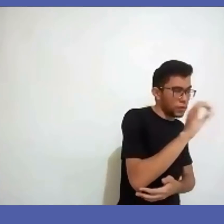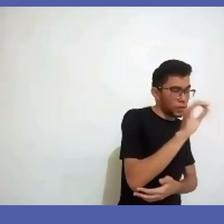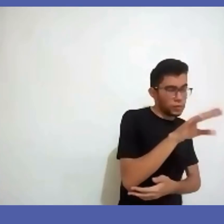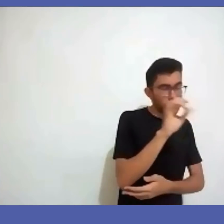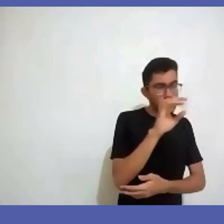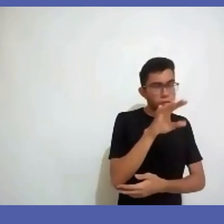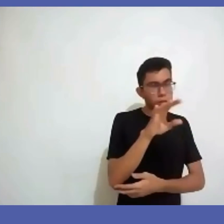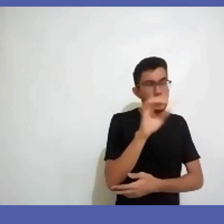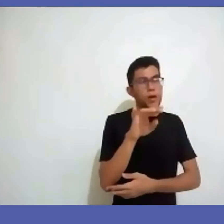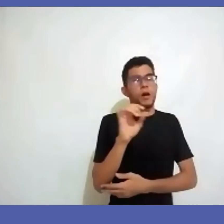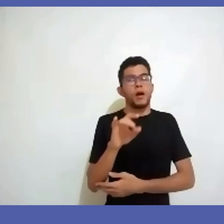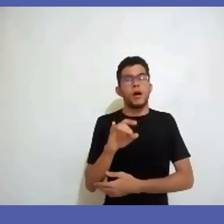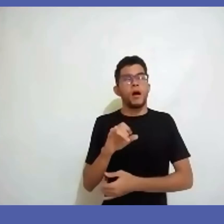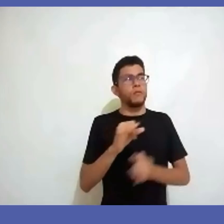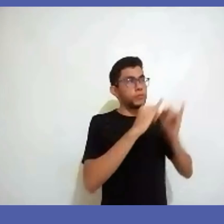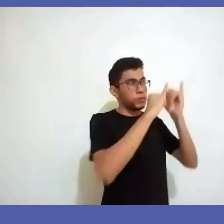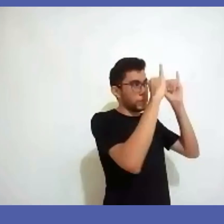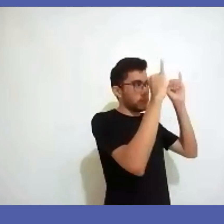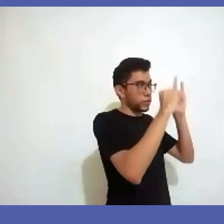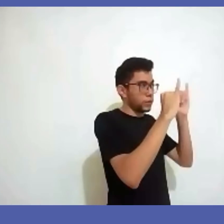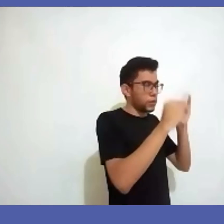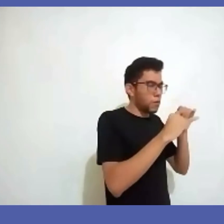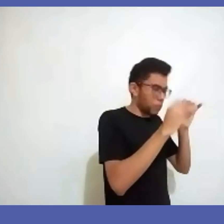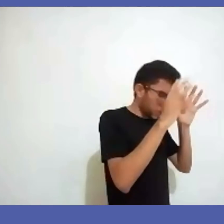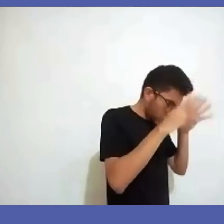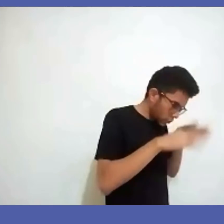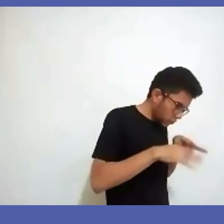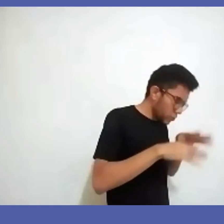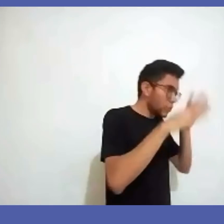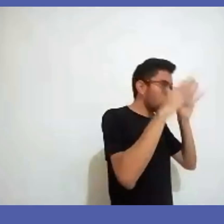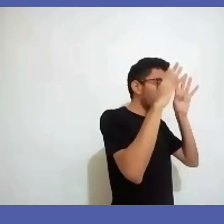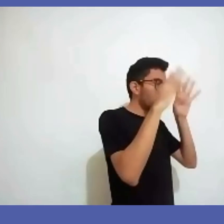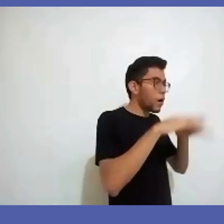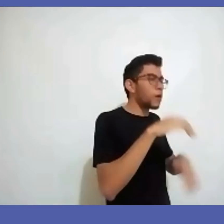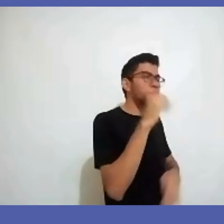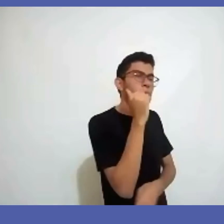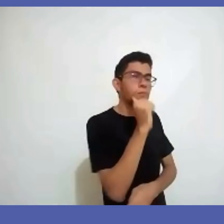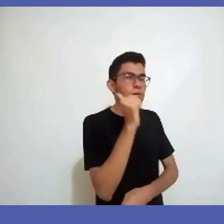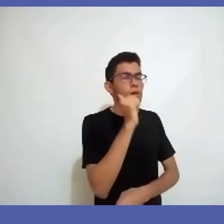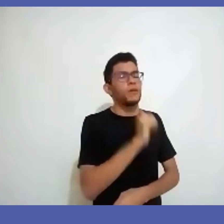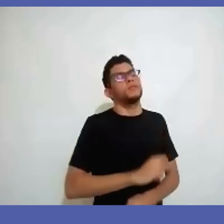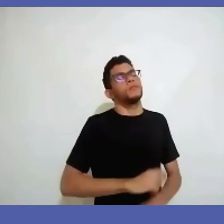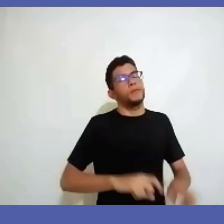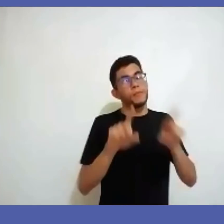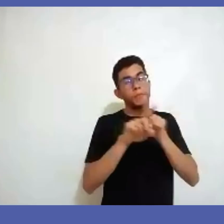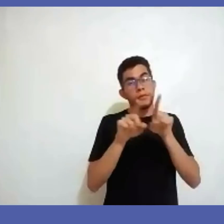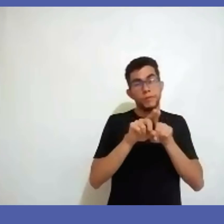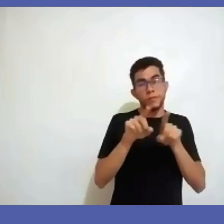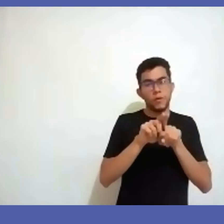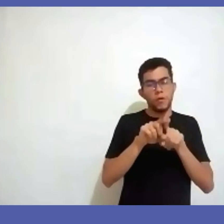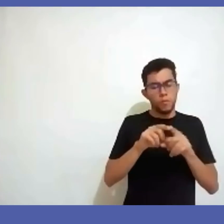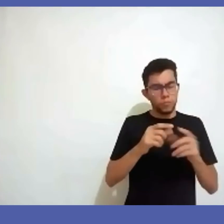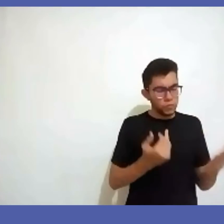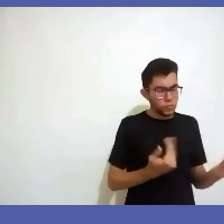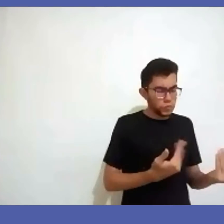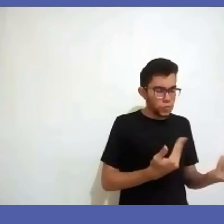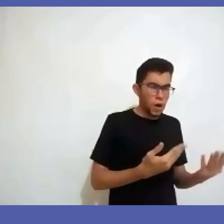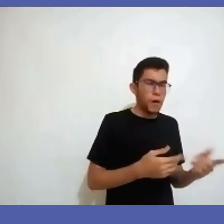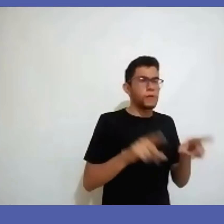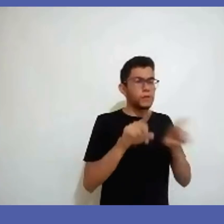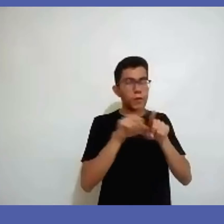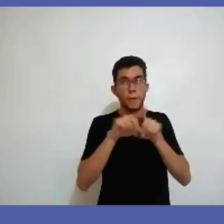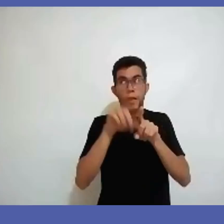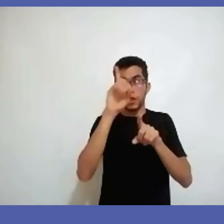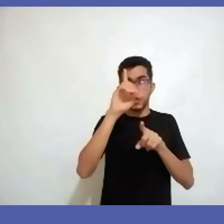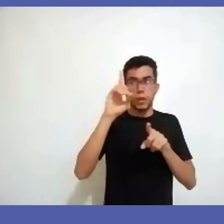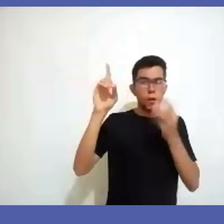ídolo particular. As mulheres ali adorando, os jovens ali adorando. Irmãos, não teve